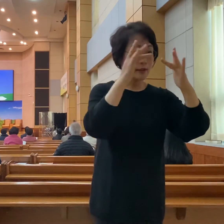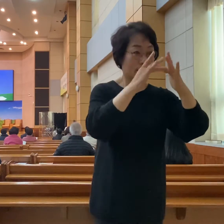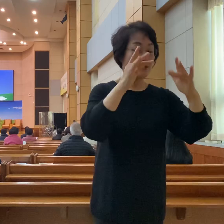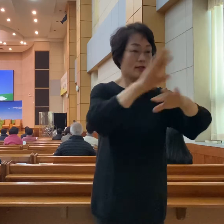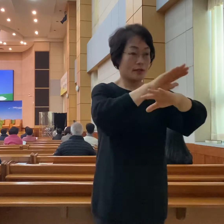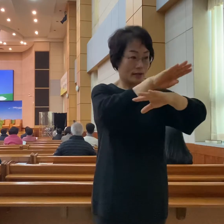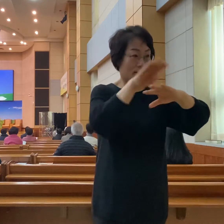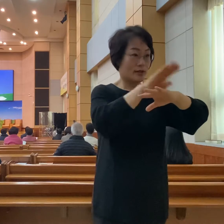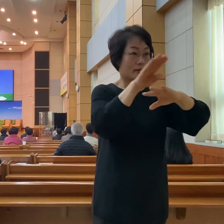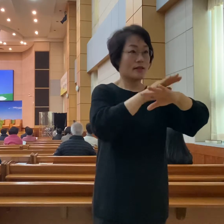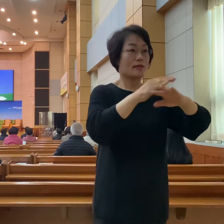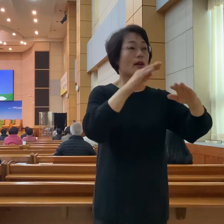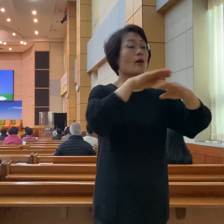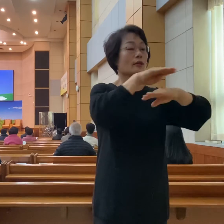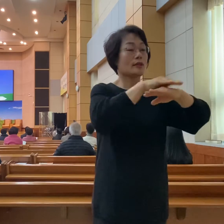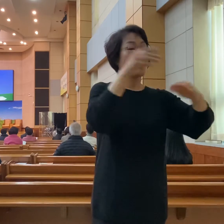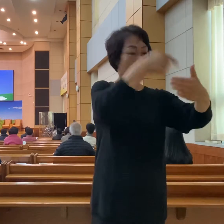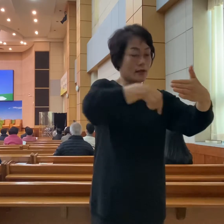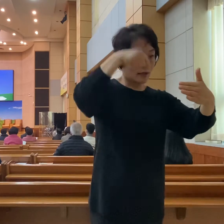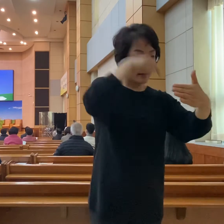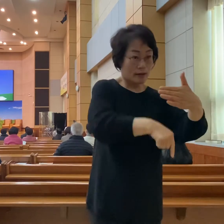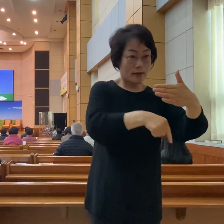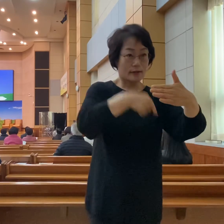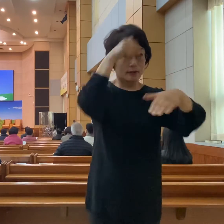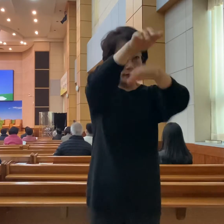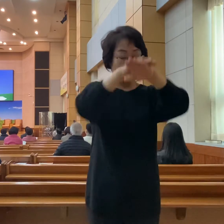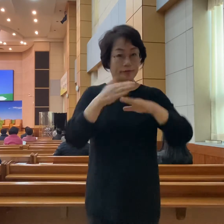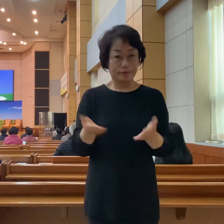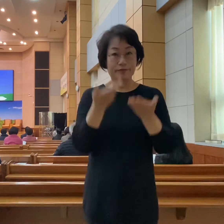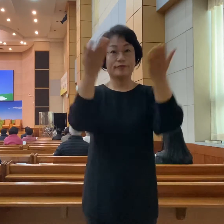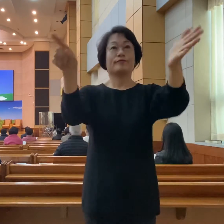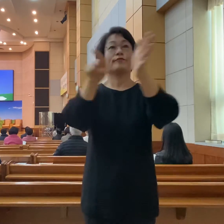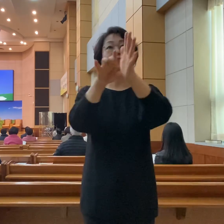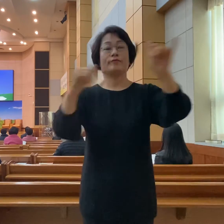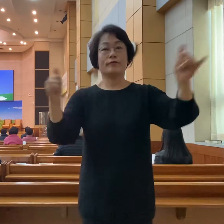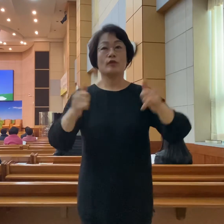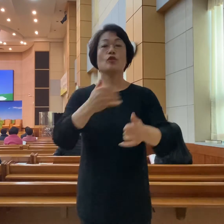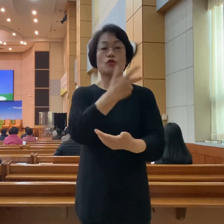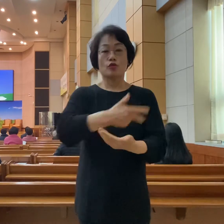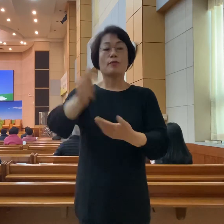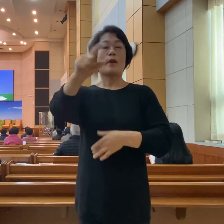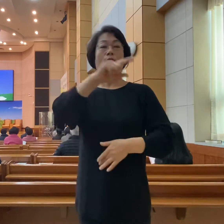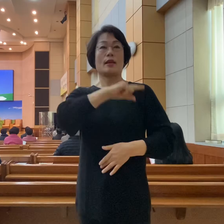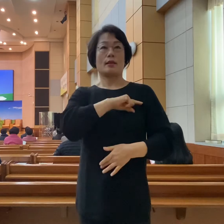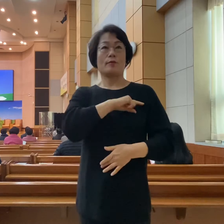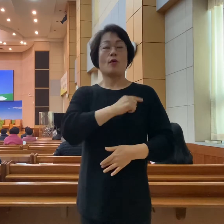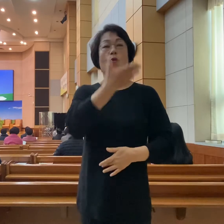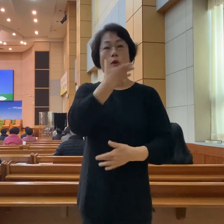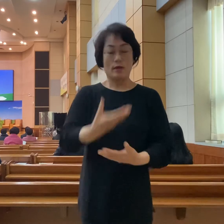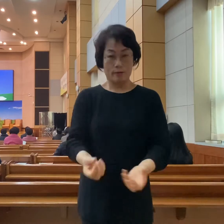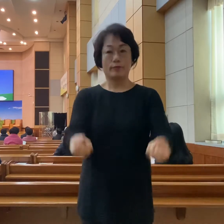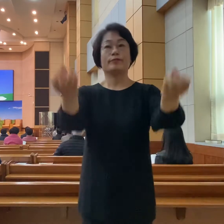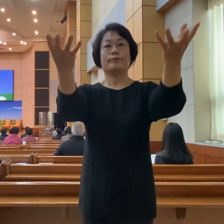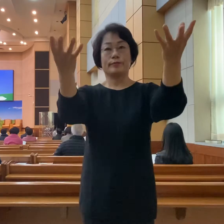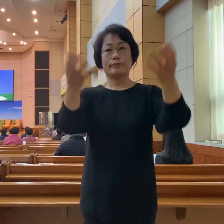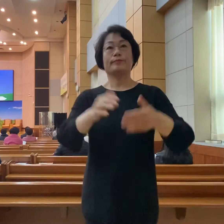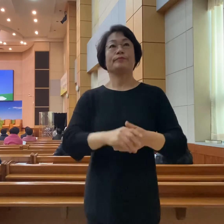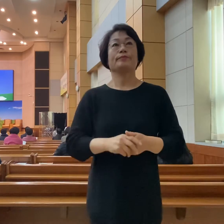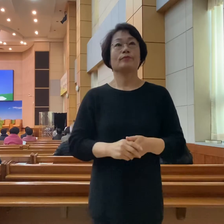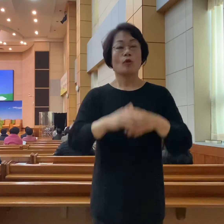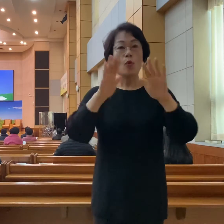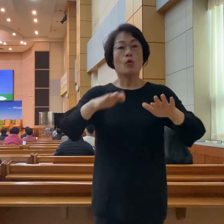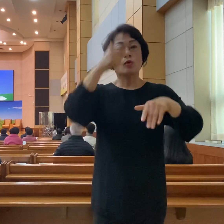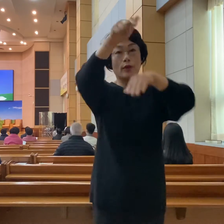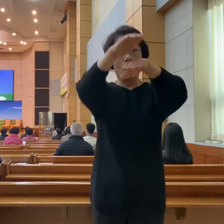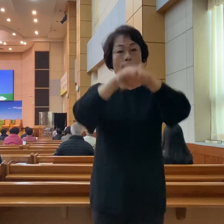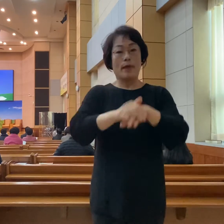가정에서, 또 상황에서 예배드리는 성도 여러분, 주님의 이름으로 환영하고 축복합니다. 오늘도